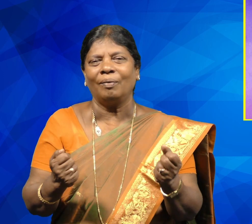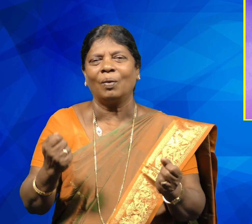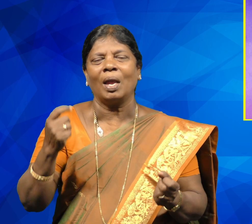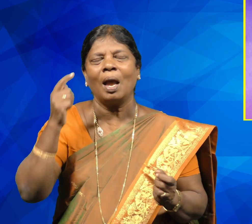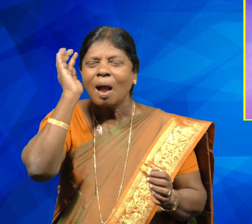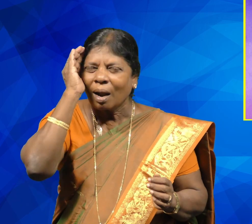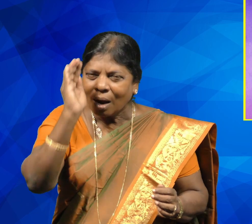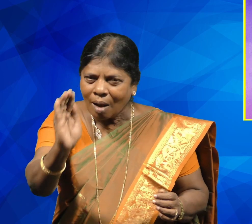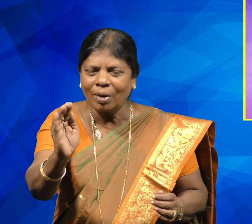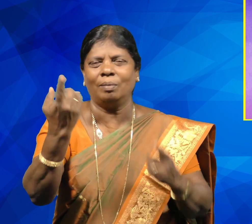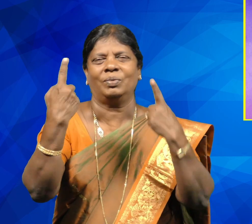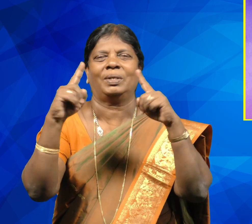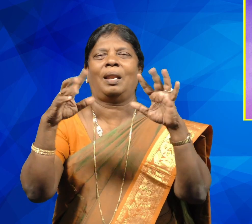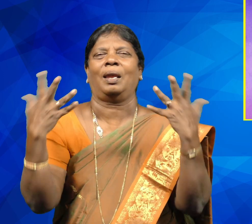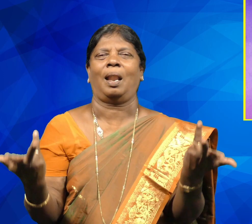கவனையின்மை,